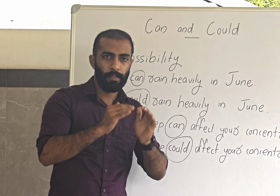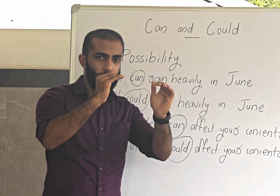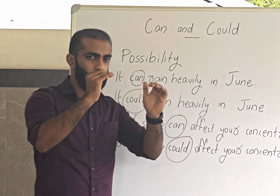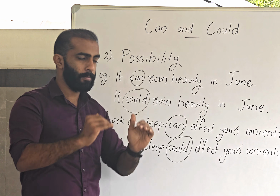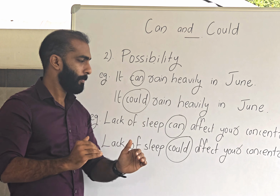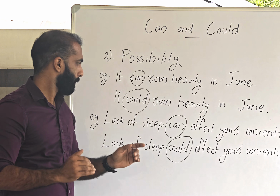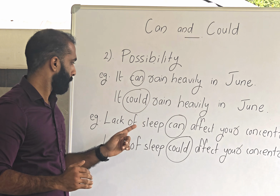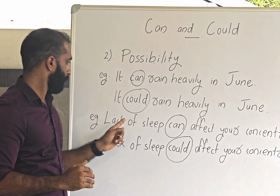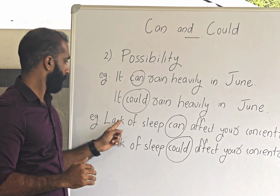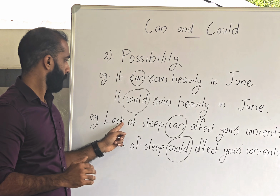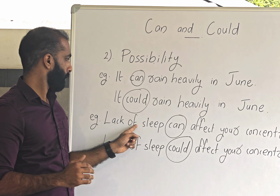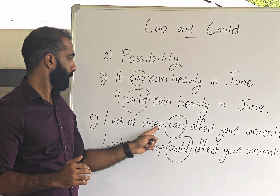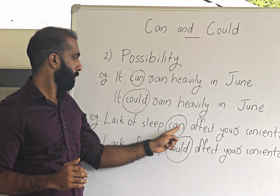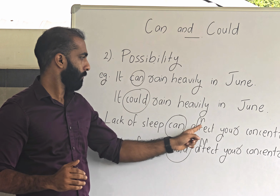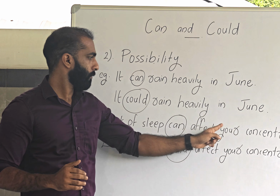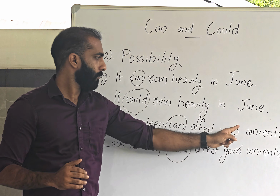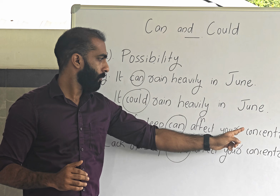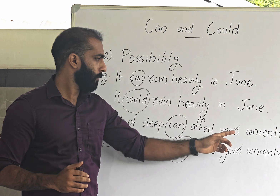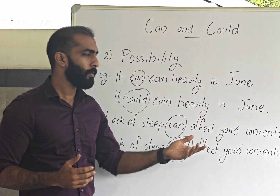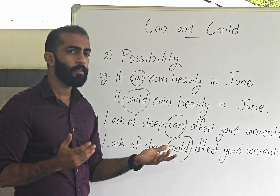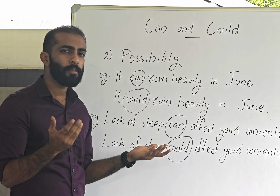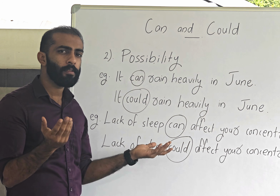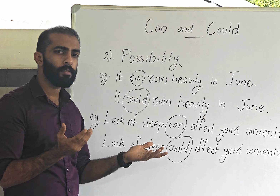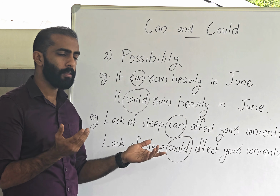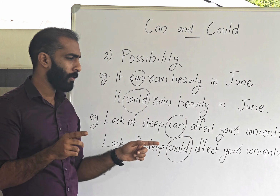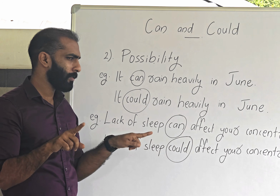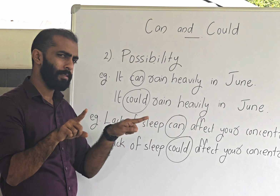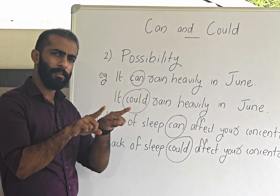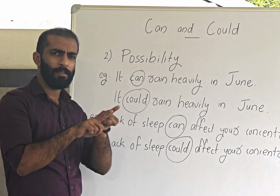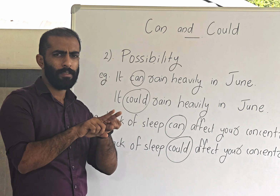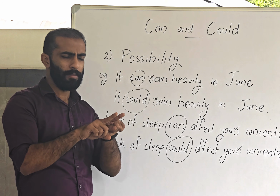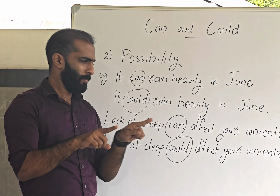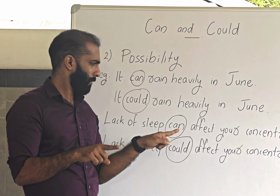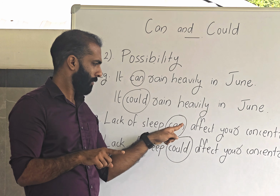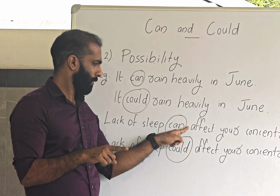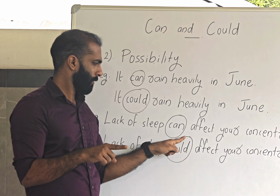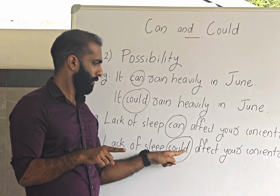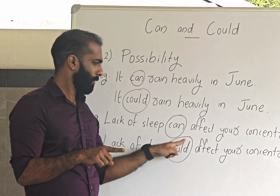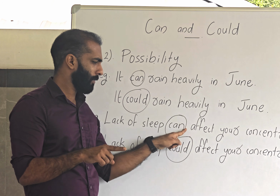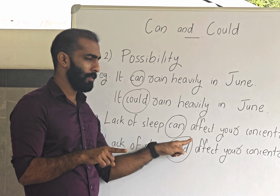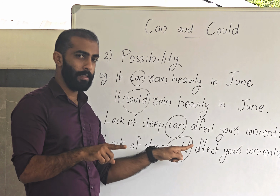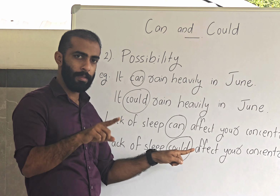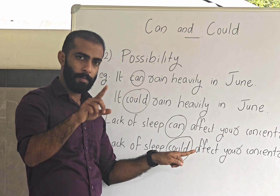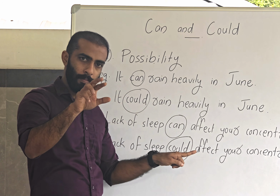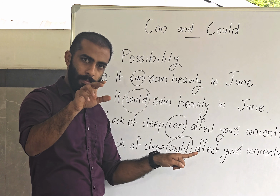ശരി, നമുക്ക് അടുത്ത ഉദാഹരണത്തിലേക്ക് വരാം. ലാക്ക് ഓഫ് സ്ലീപ്പ് ക്യാൻ അഫക്റ്റ് യുവർ കോൺസെൻട്രേഷൻ.